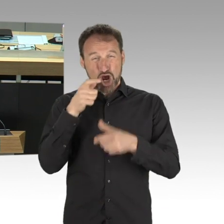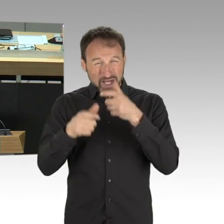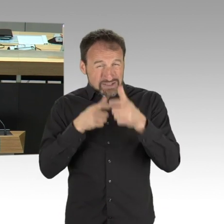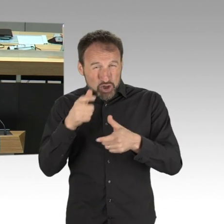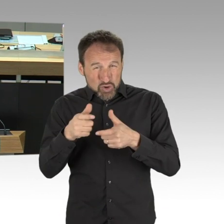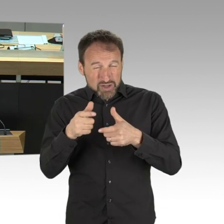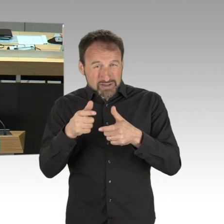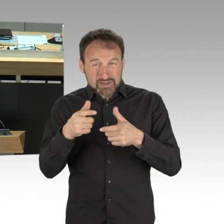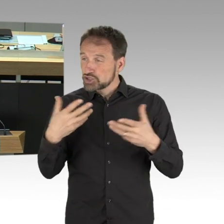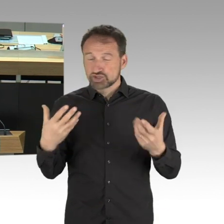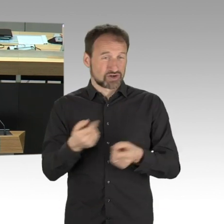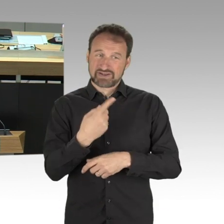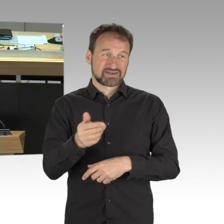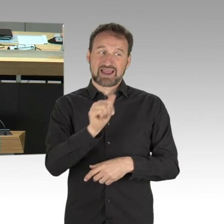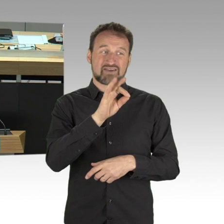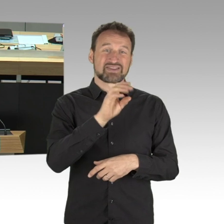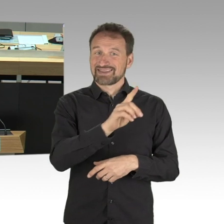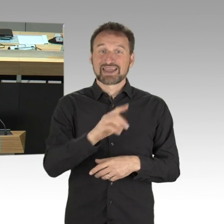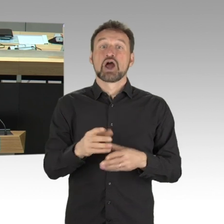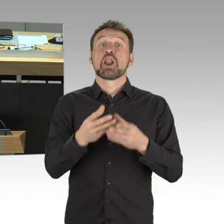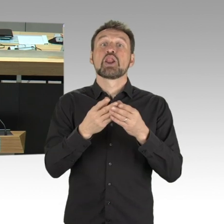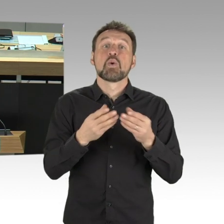Problems, über das wir heute sprechen.